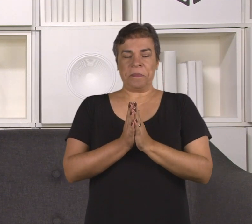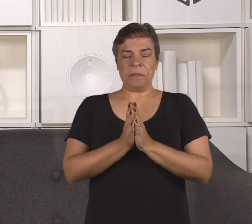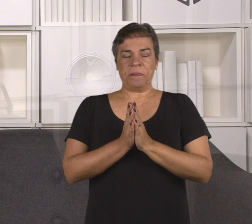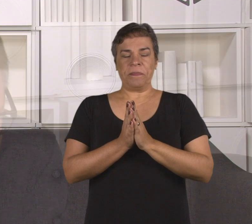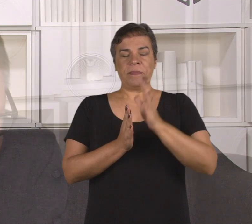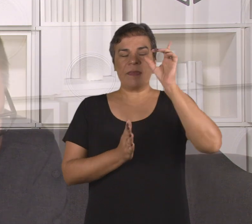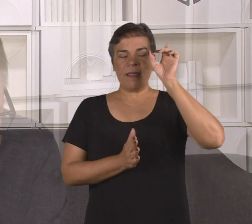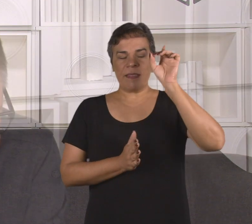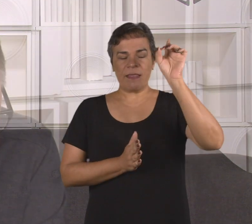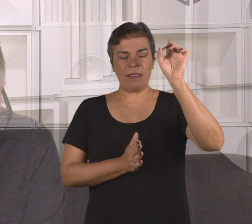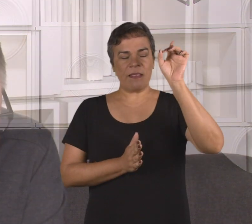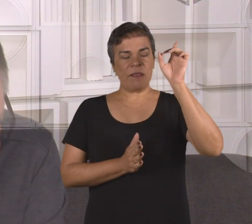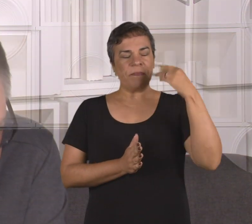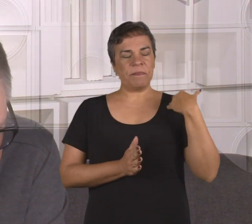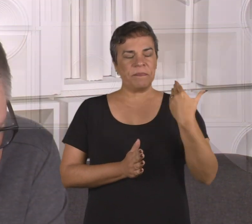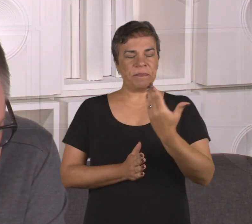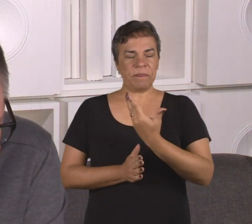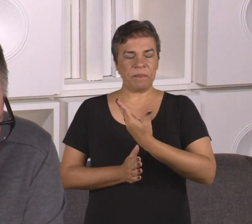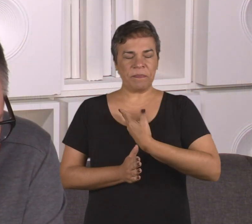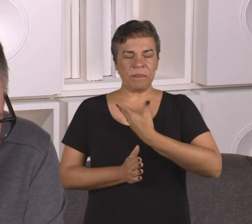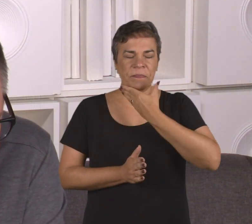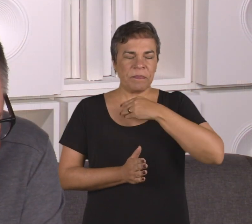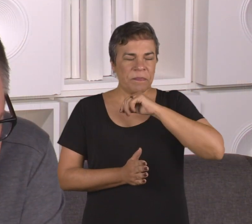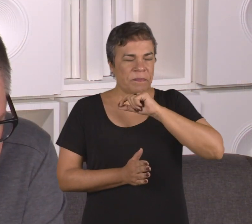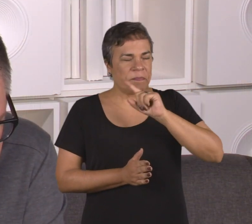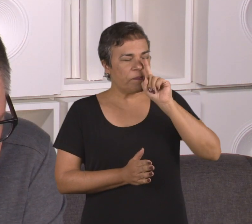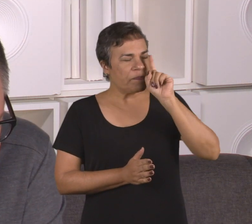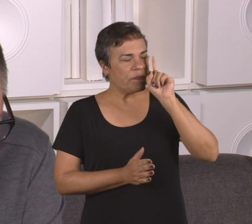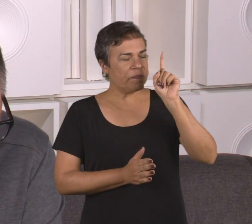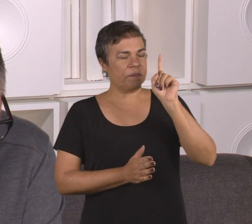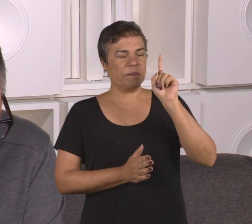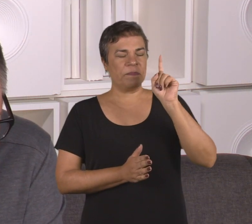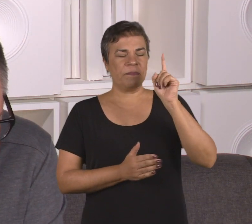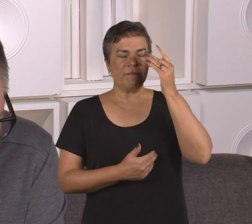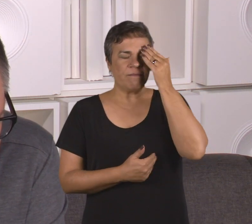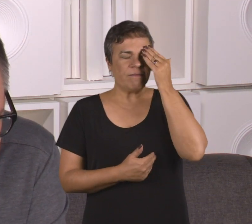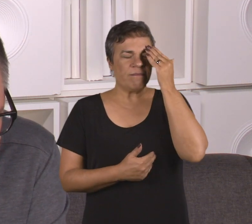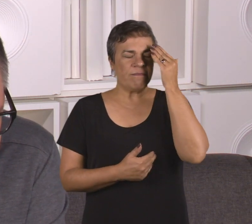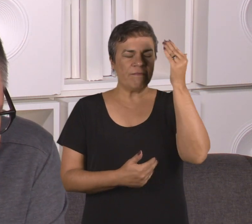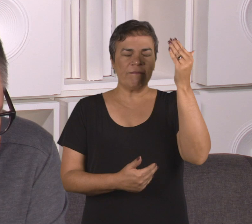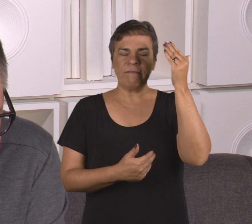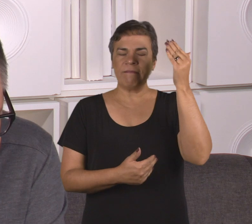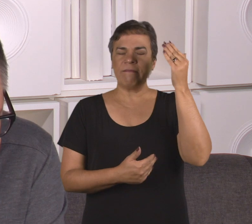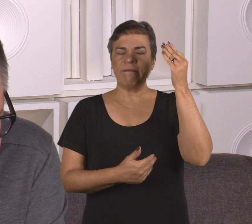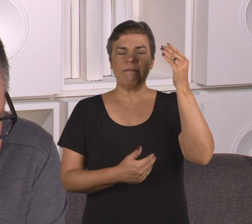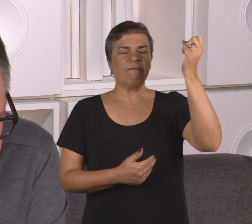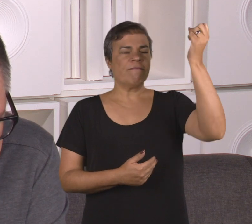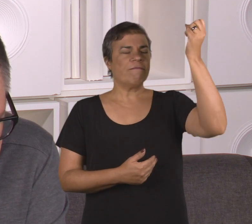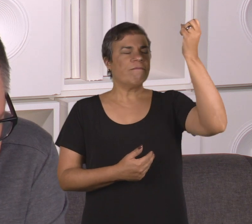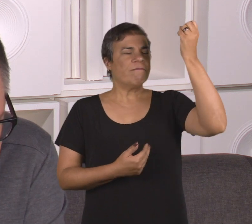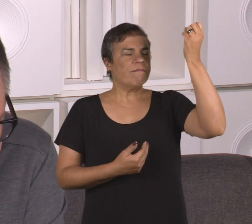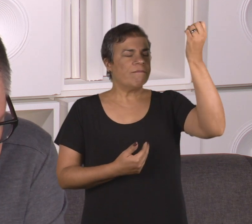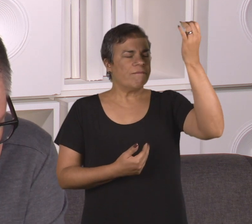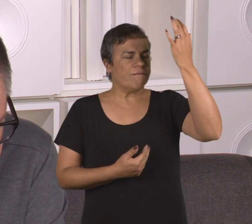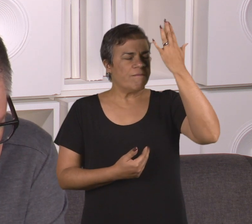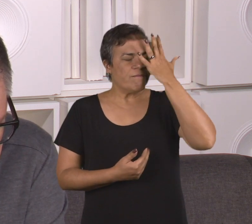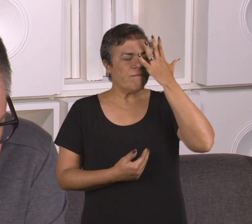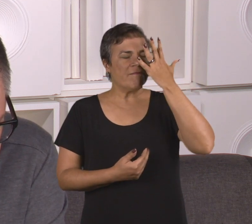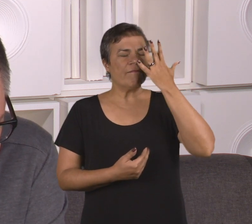Deus nosso Pai, te damos graças pela tua boa mão estendida sobre